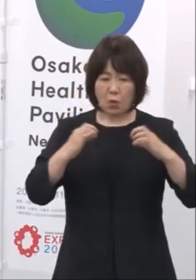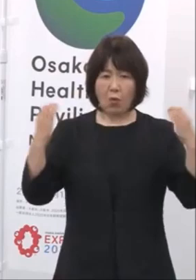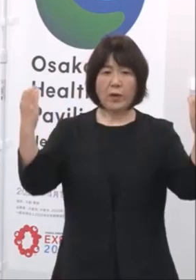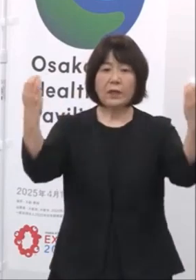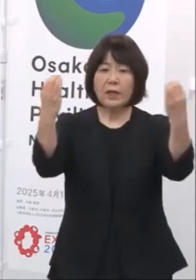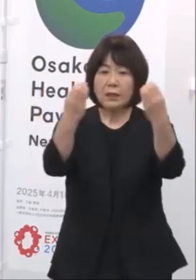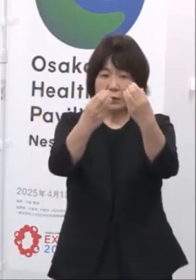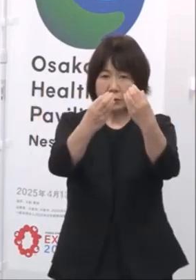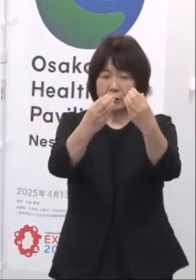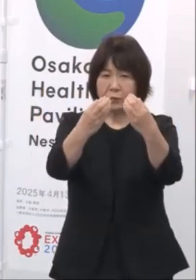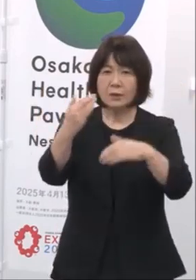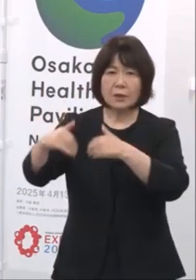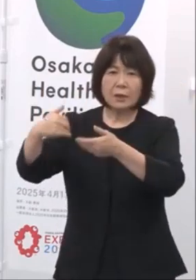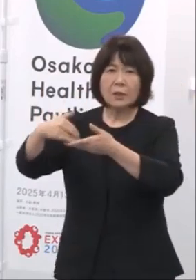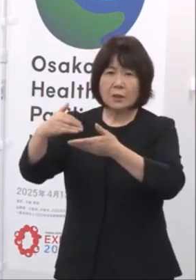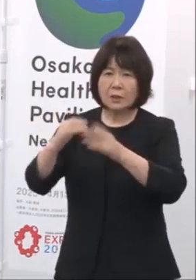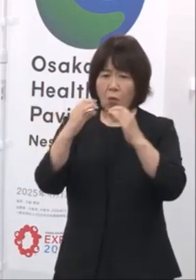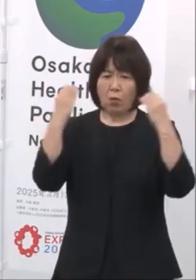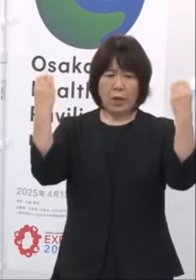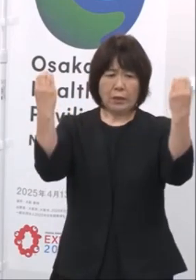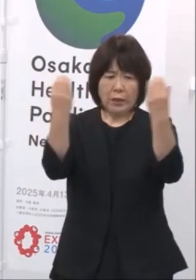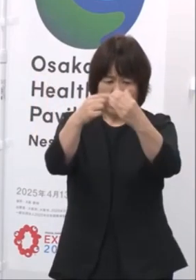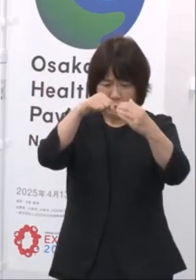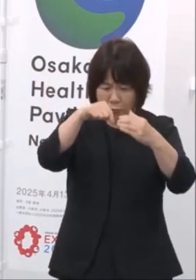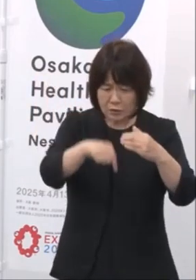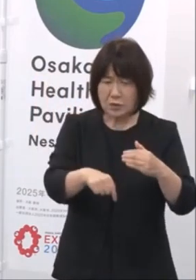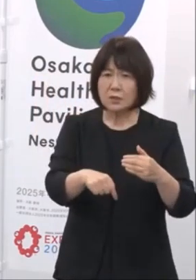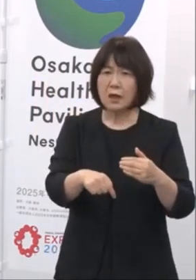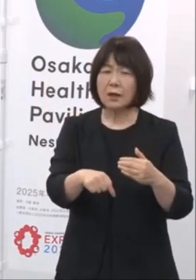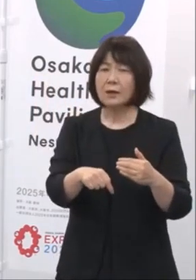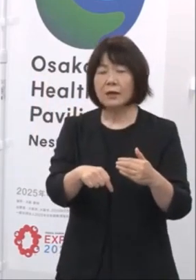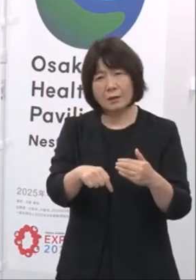大屋根リングっていうのはこの大屋根リングの下のところなのか、ちょっとその辺も含